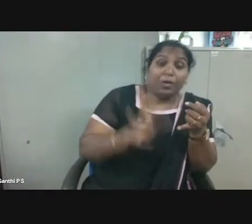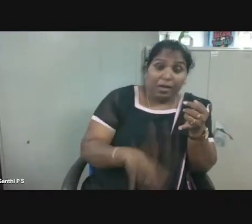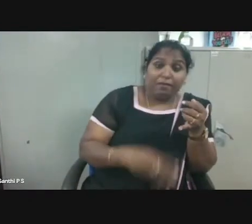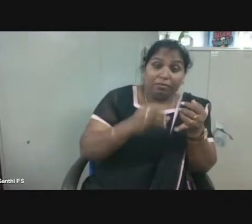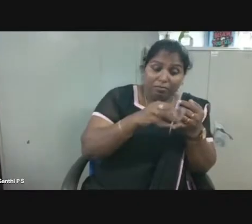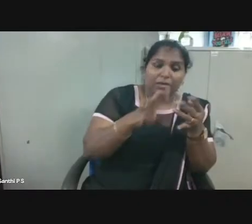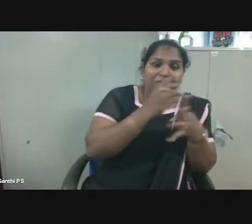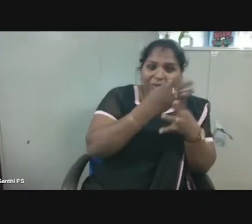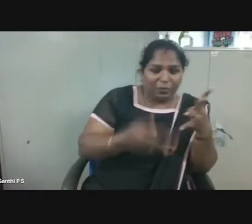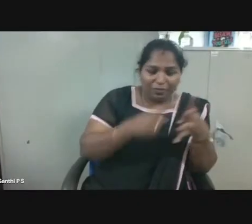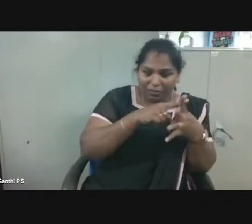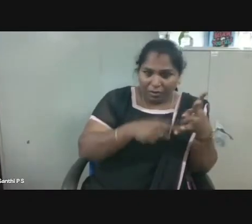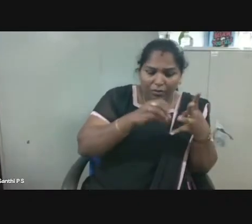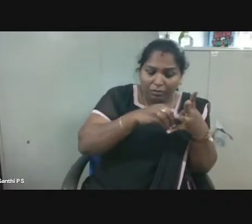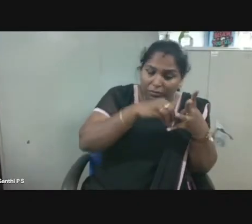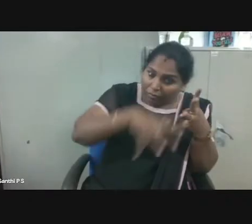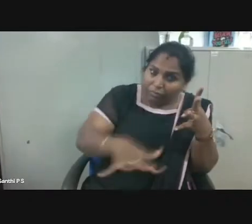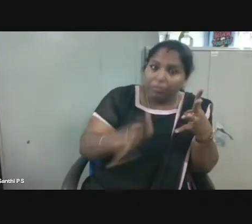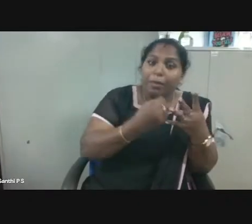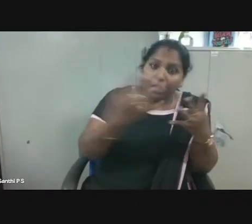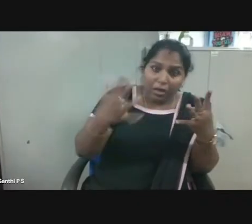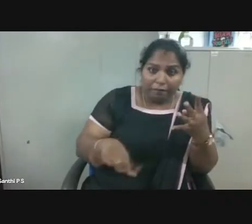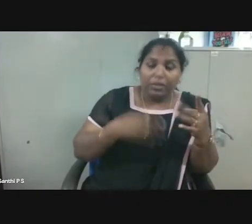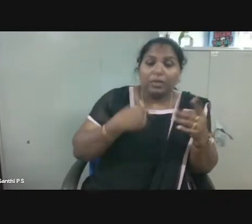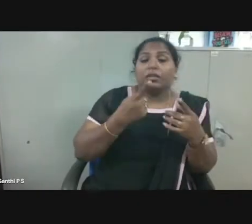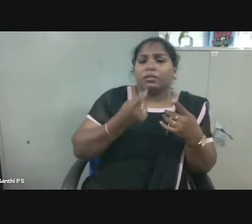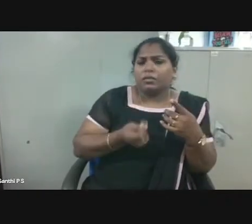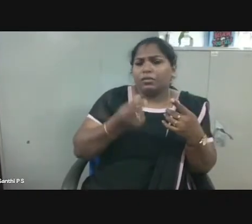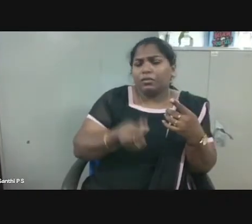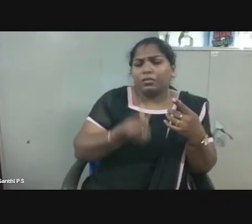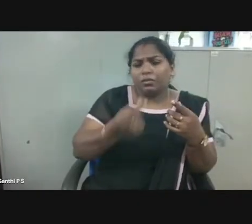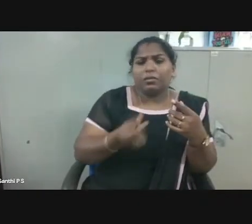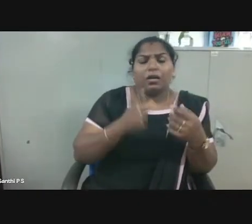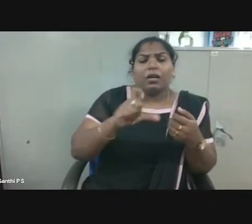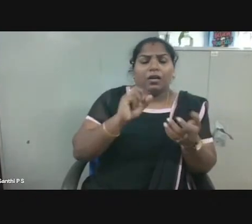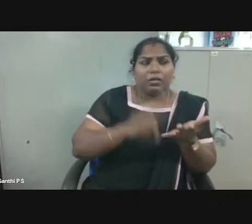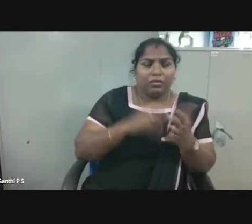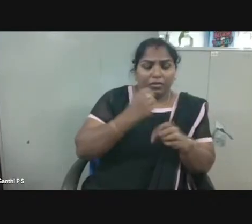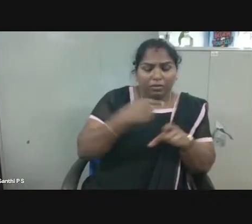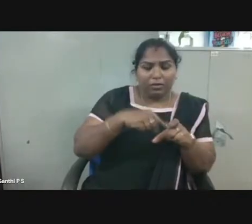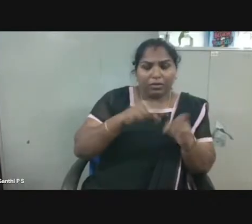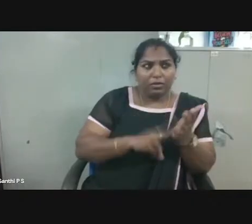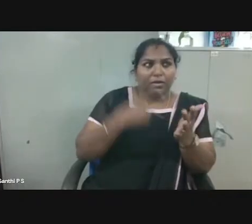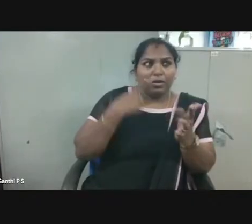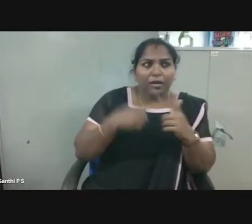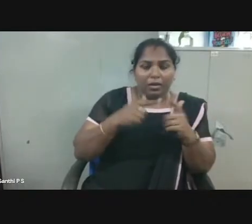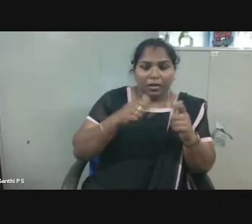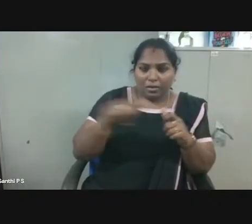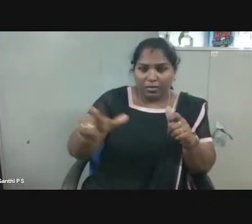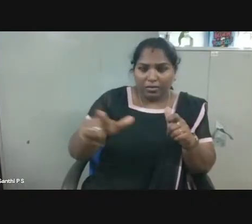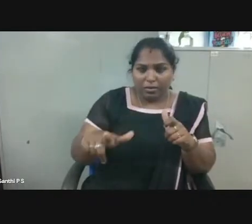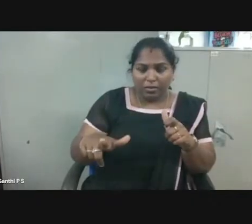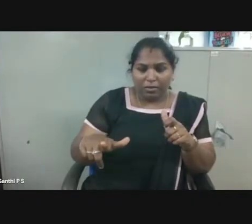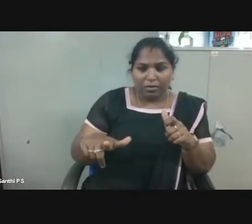കുട്ടികൾ കാണുന്നുണ്ട്. പിന്നെ വളരെ റെയർ ആയിട്ടുള്ള കൺജനിറ്റൽ മസ്കുലർ ഡിസ്ട്രോഫി ഒരു ഗ്രൂപ്പ് ഉണ്ട്. ജനിക്കുമ്പോൾ തന്നെ അവരുടെ മസില്